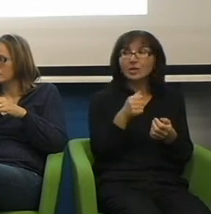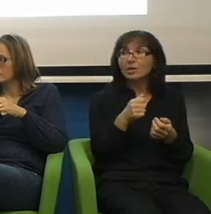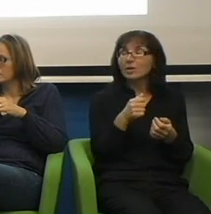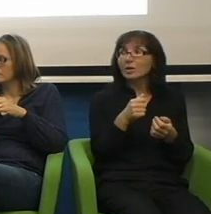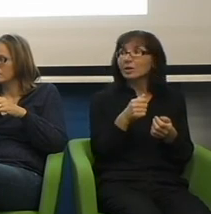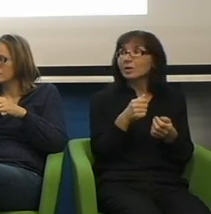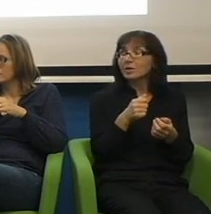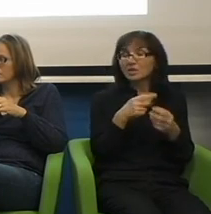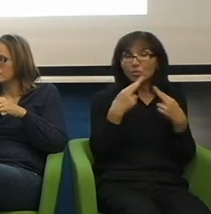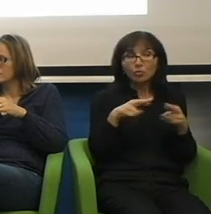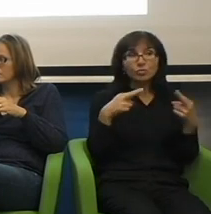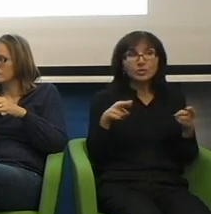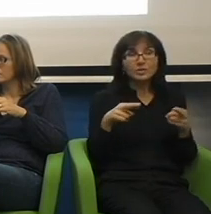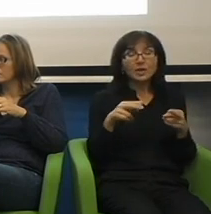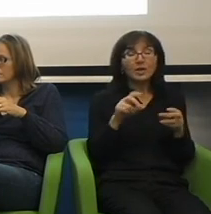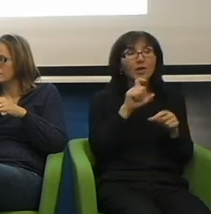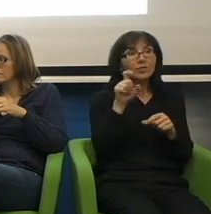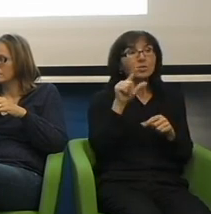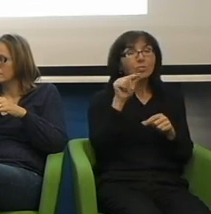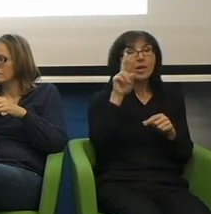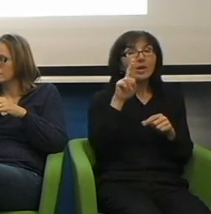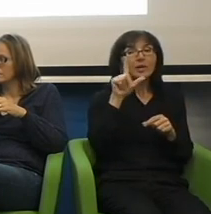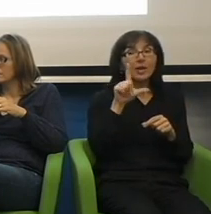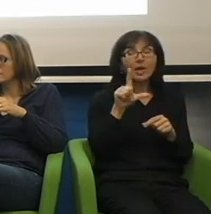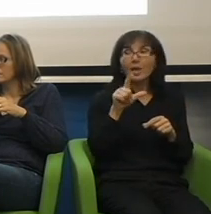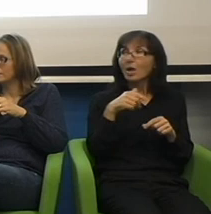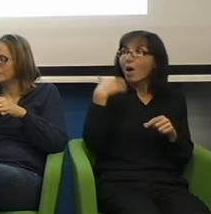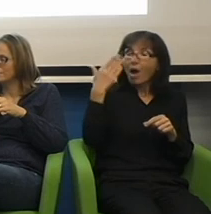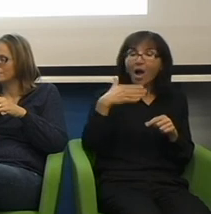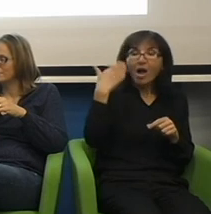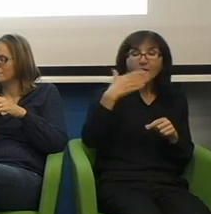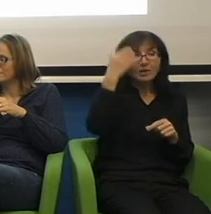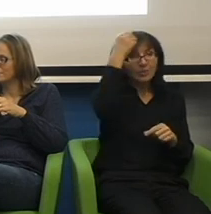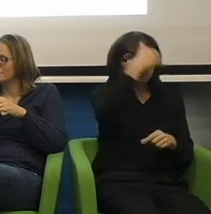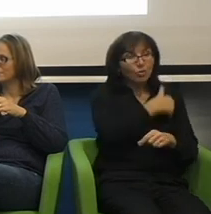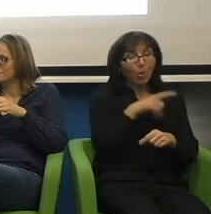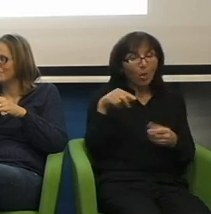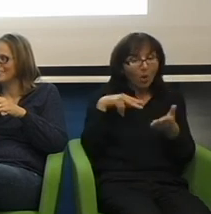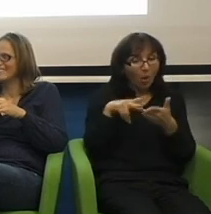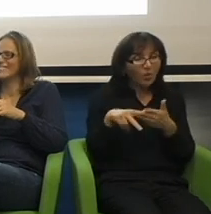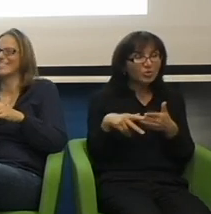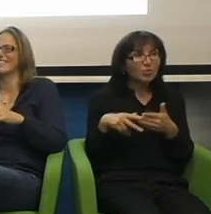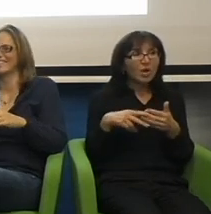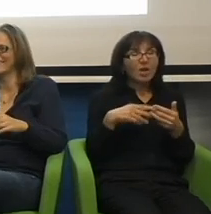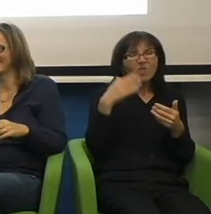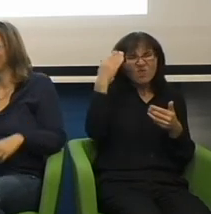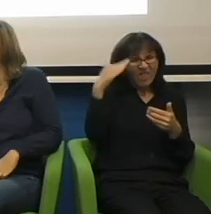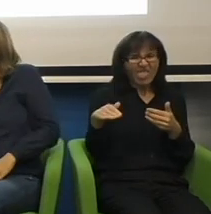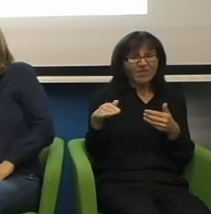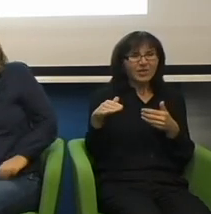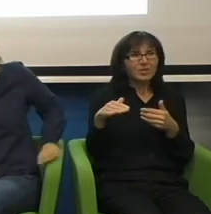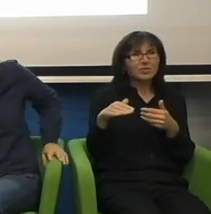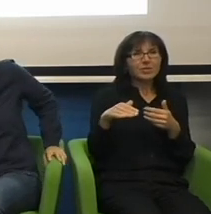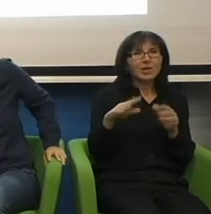pokolenia, które w czasie PRL-u chodziło na te wszystkie akademie szkolne i powiem, ja ich nienawidziłem.